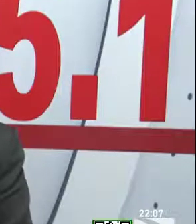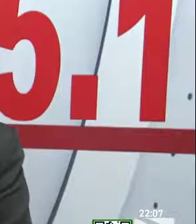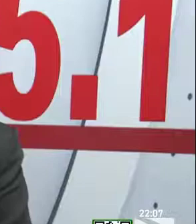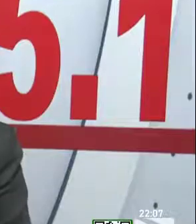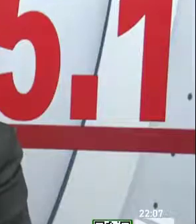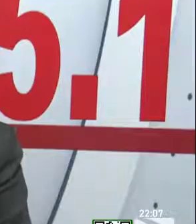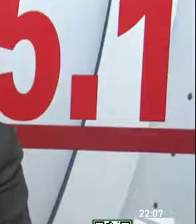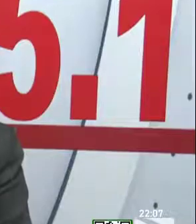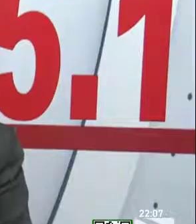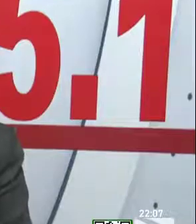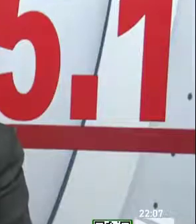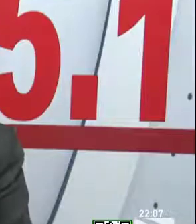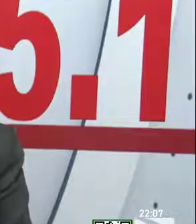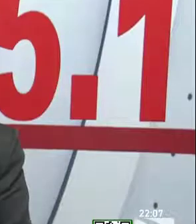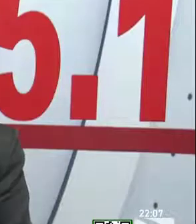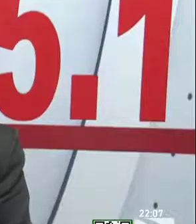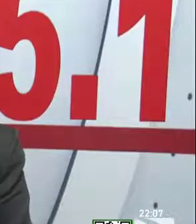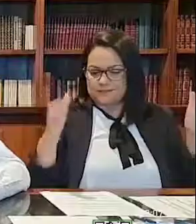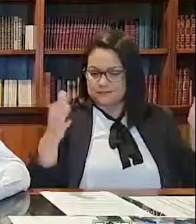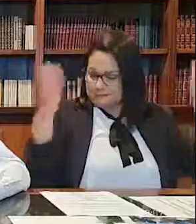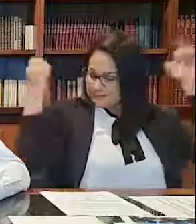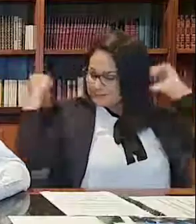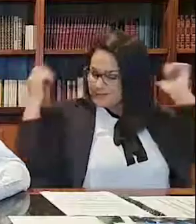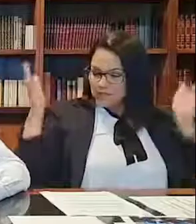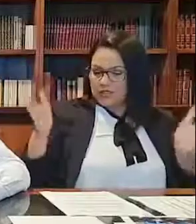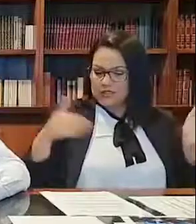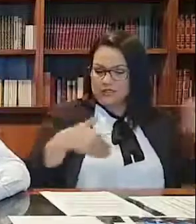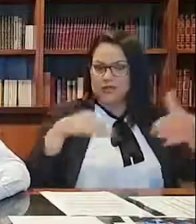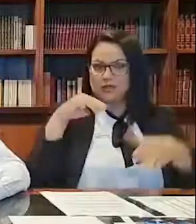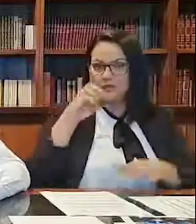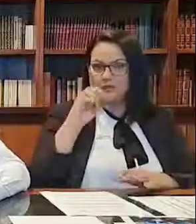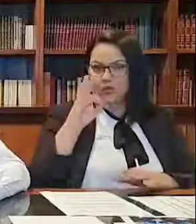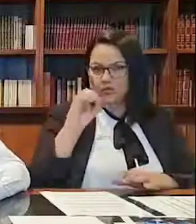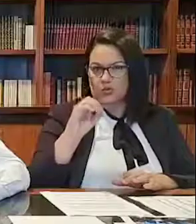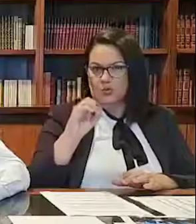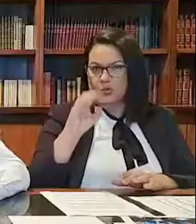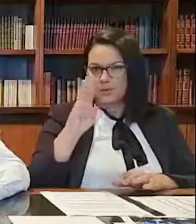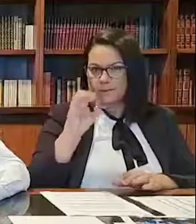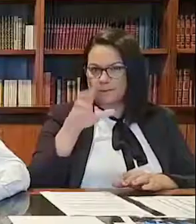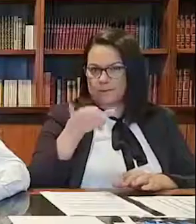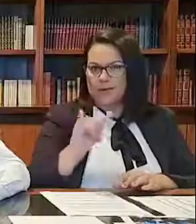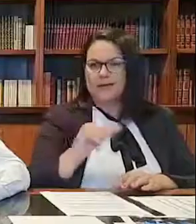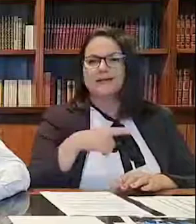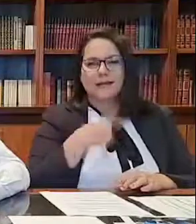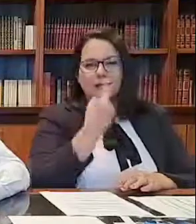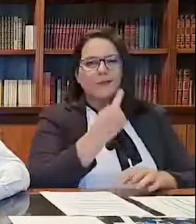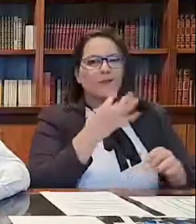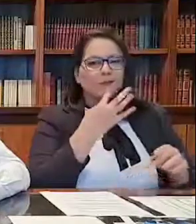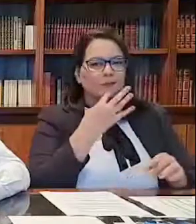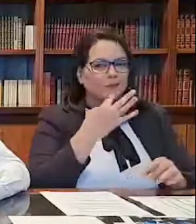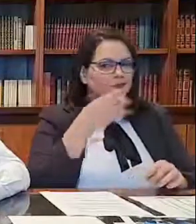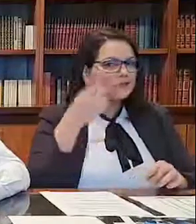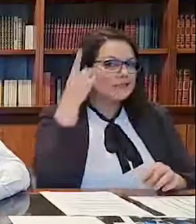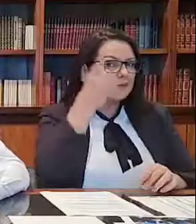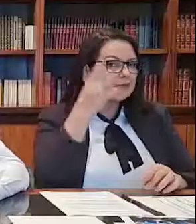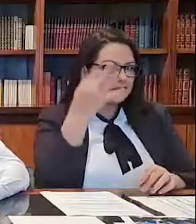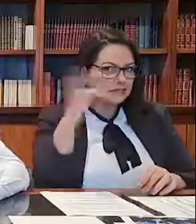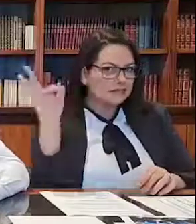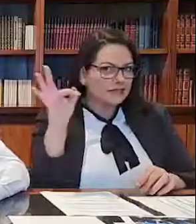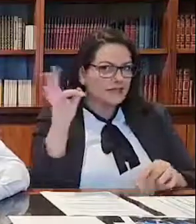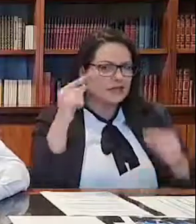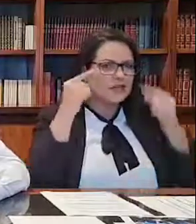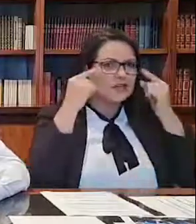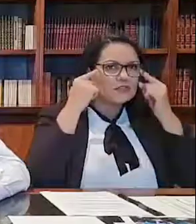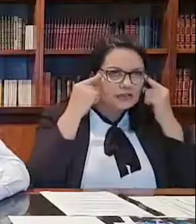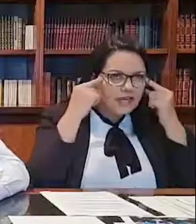ver roda o vidro aí primeiro vídeo por favor vai vá ele é mistura de japonês chinês e Coreano se eu não me